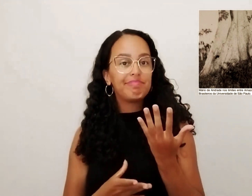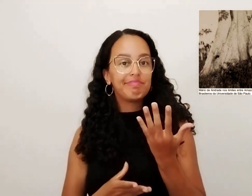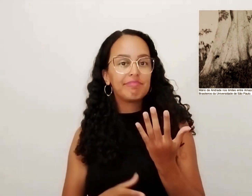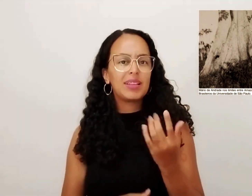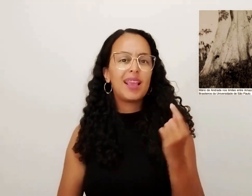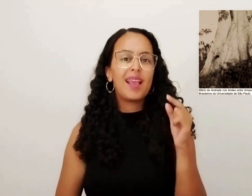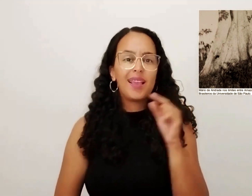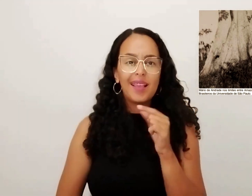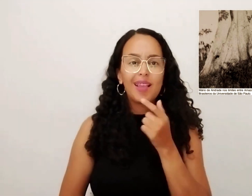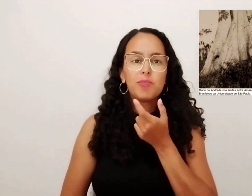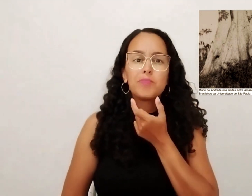narrativa coesa.